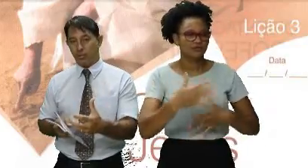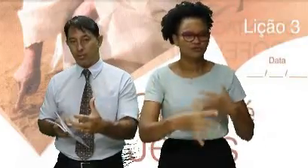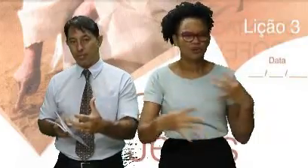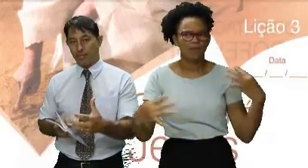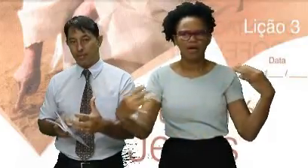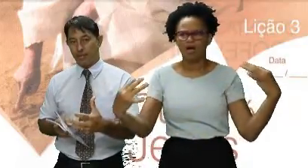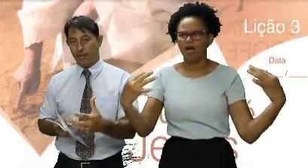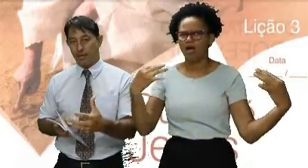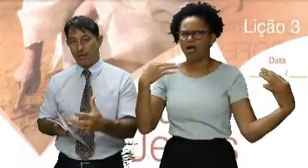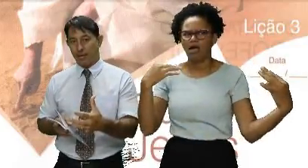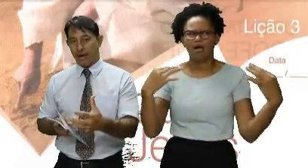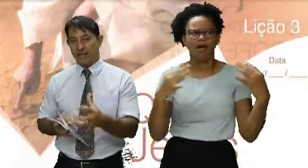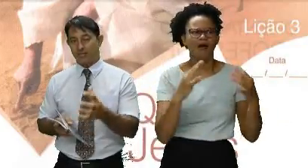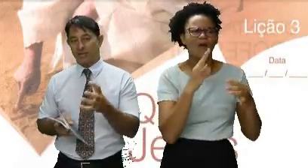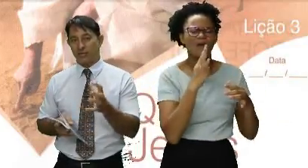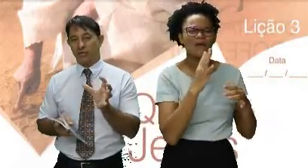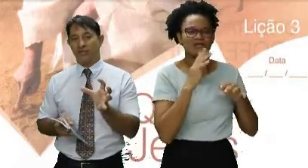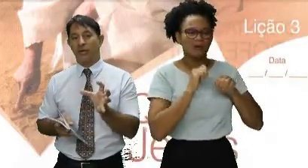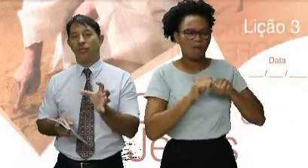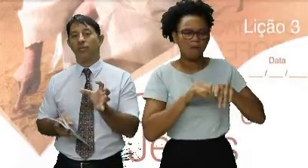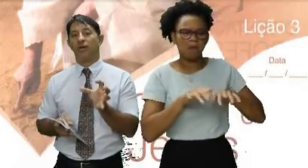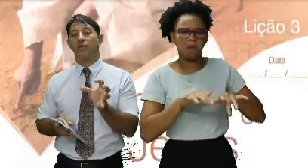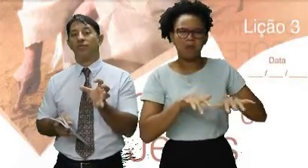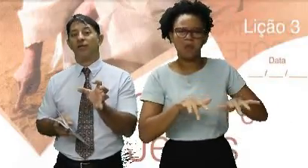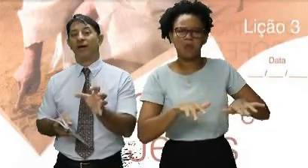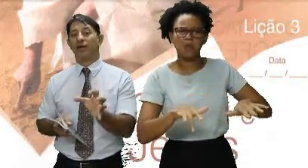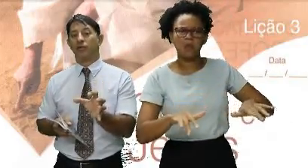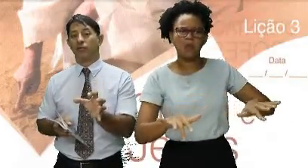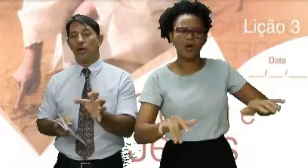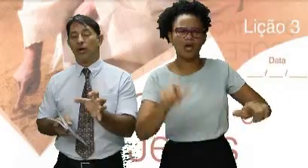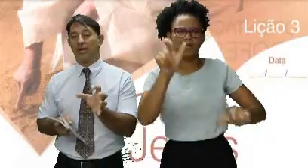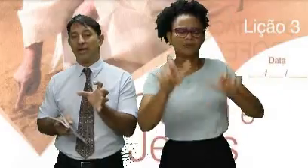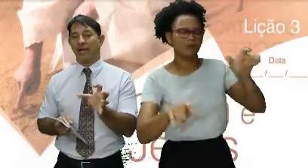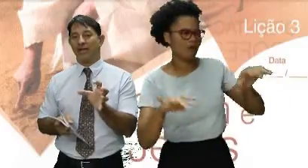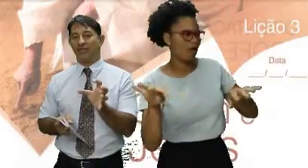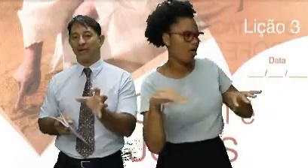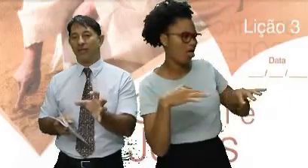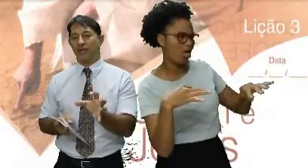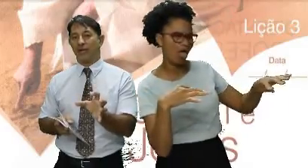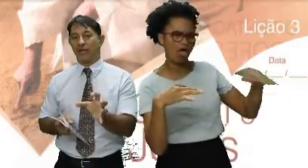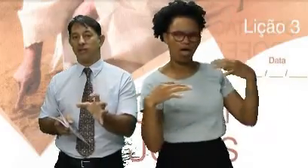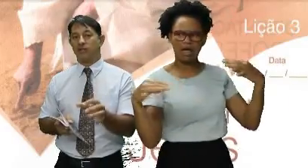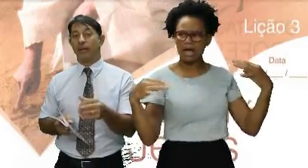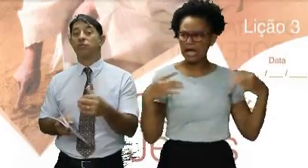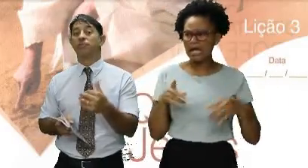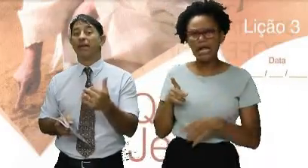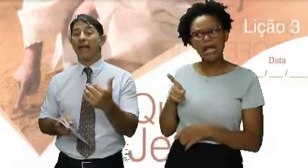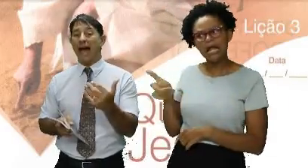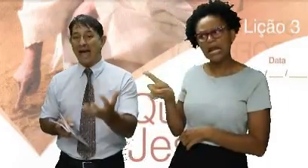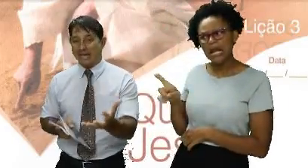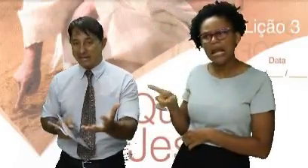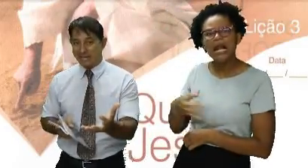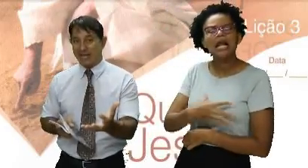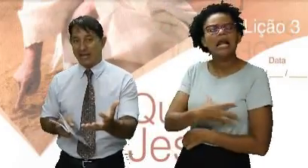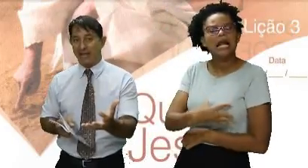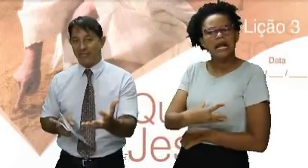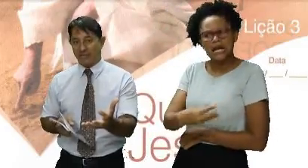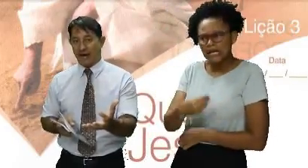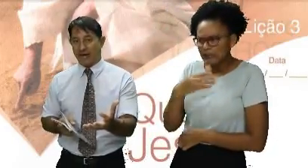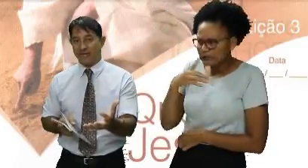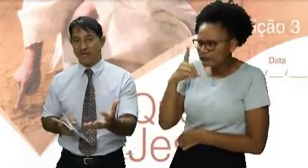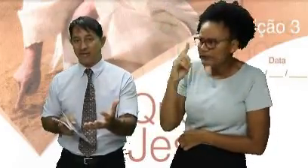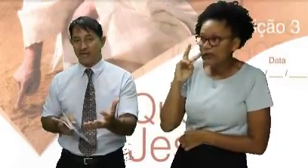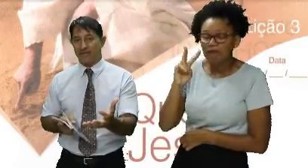conhecido. As pessoas vão vendo que ele é filho de Deus pelos milagres que